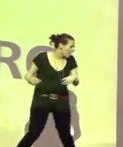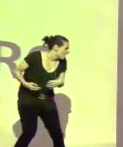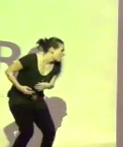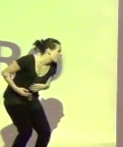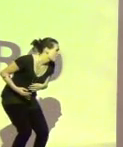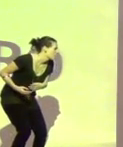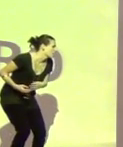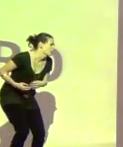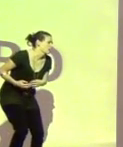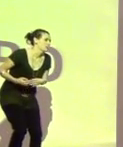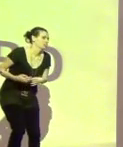do vento.